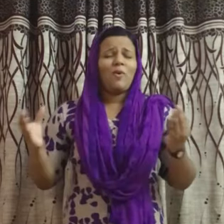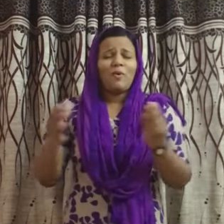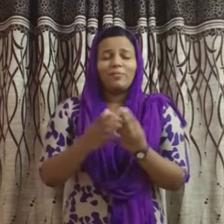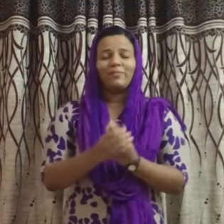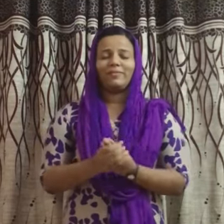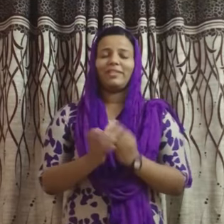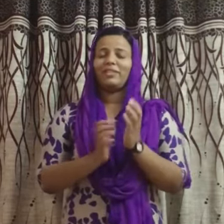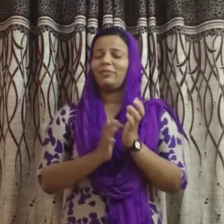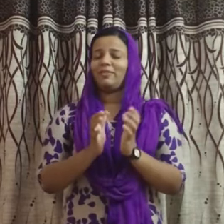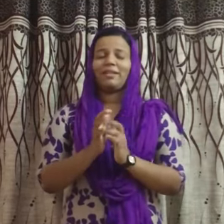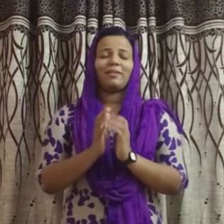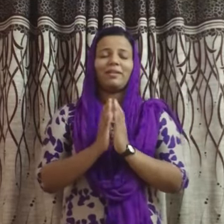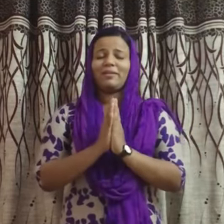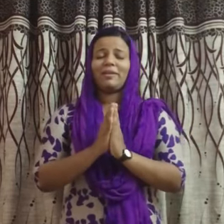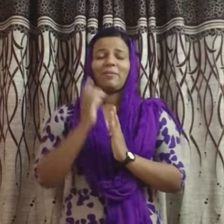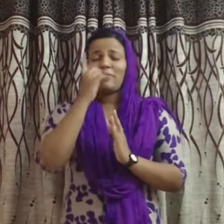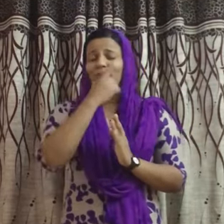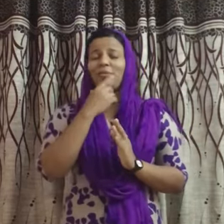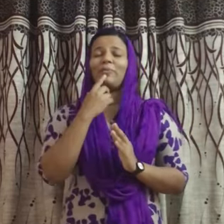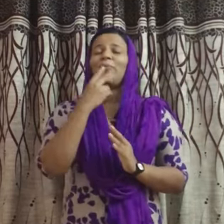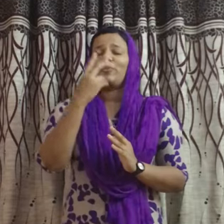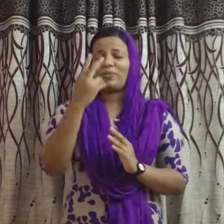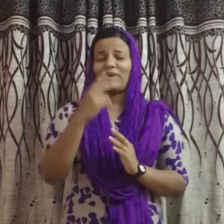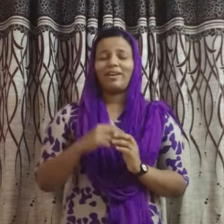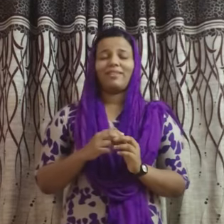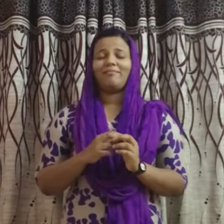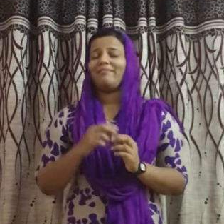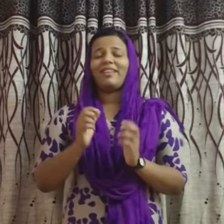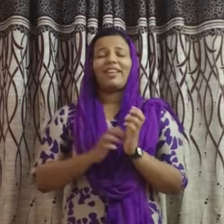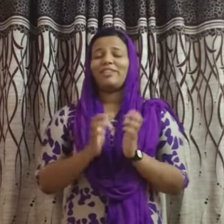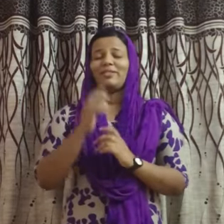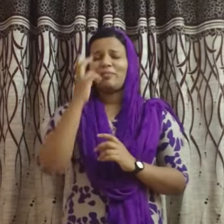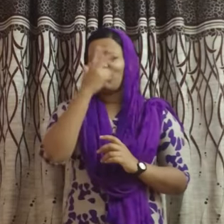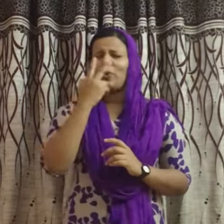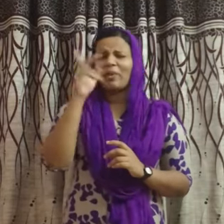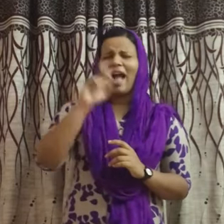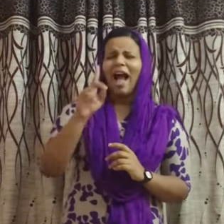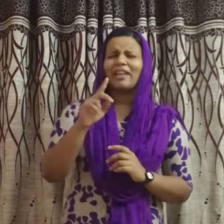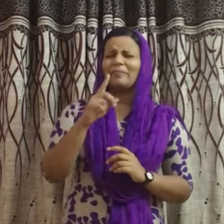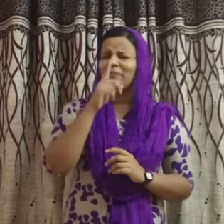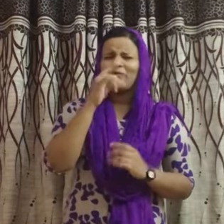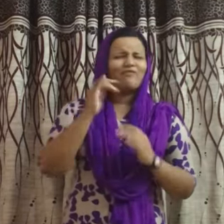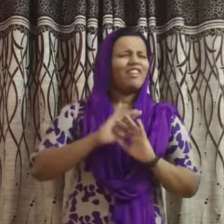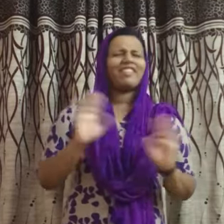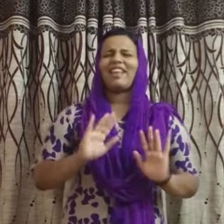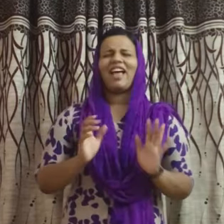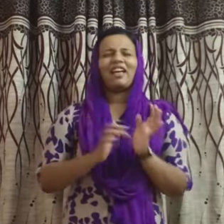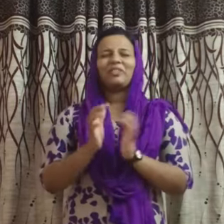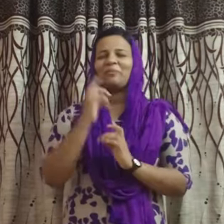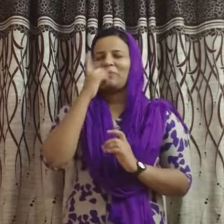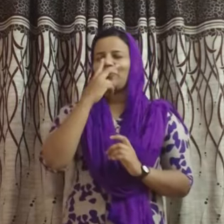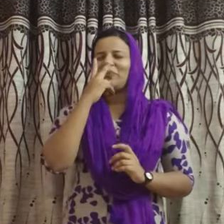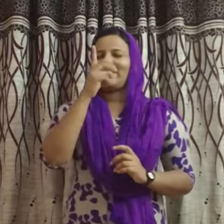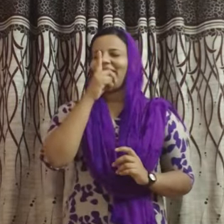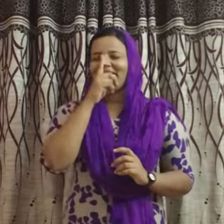യേശു ക്രിസ്തുവിൻ്റെ നാമത്തിൽ അങ്ങയുടെ പൊന്മുഖത്തേക്ക് നോക്കുന്ന അപ്പാ, ആ മുഖത്തേക്ക് നോക്കിയവർ ആരും ലജ്ജിച്ചു പോയിട്ടില്ല. ഞങ്ങളും ഈ പ്രഭാതത്തിൽ ആ